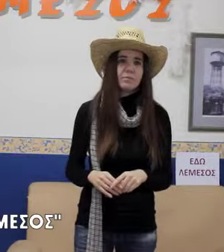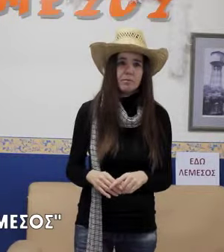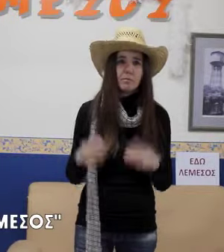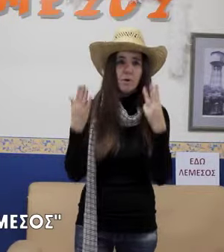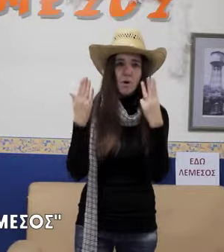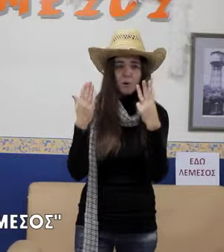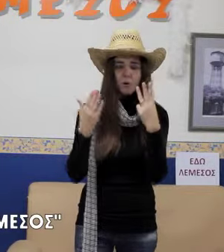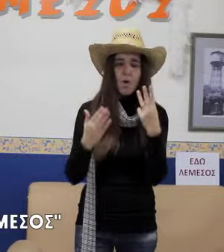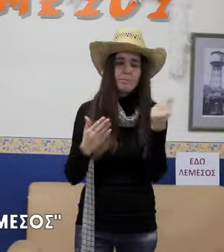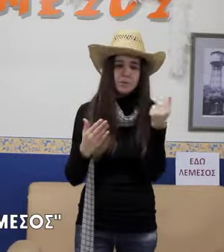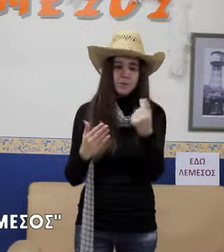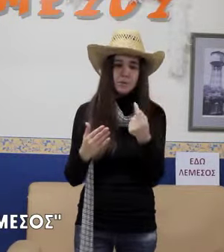8:30 το απόγευμα.